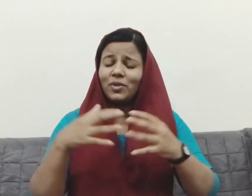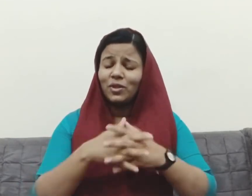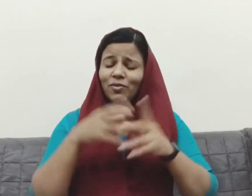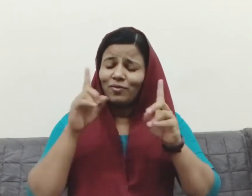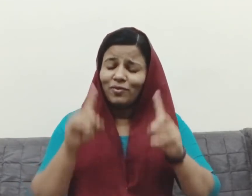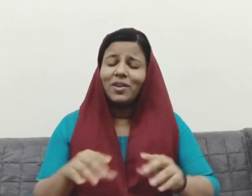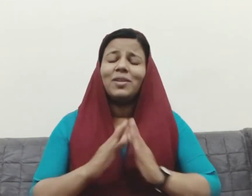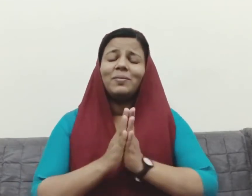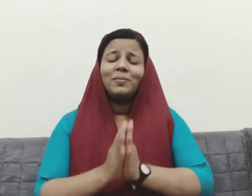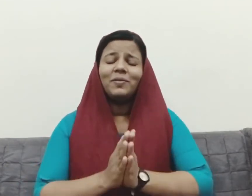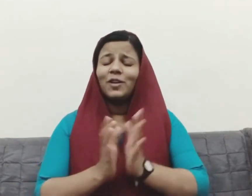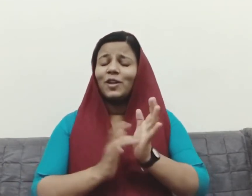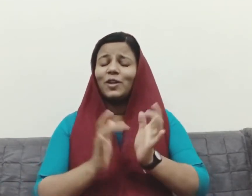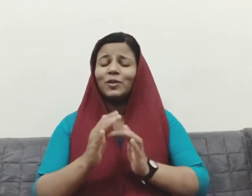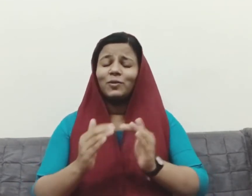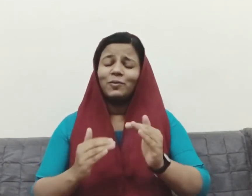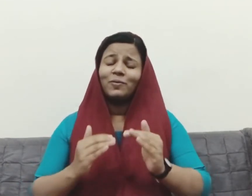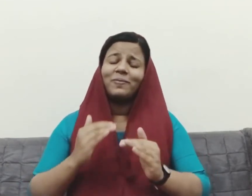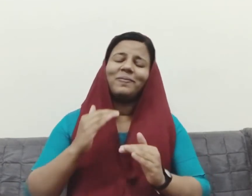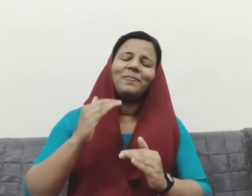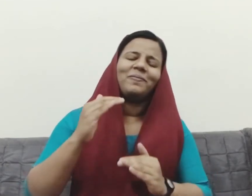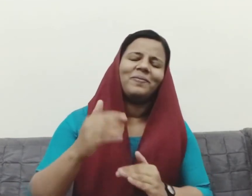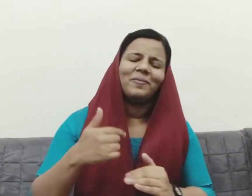അങ്ങ് എന്നിൽ വളരണമേ. അവൻ വളരുമ്പോൾ എന്തു പറ്റും,